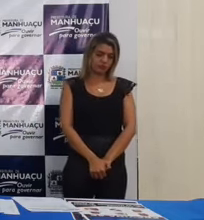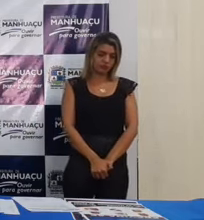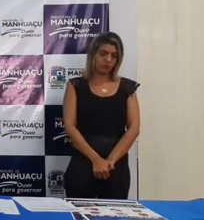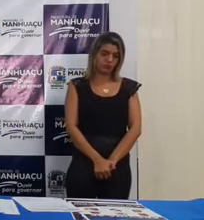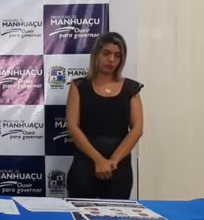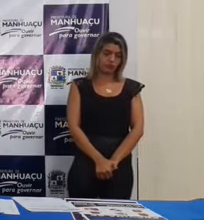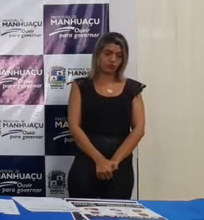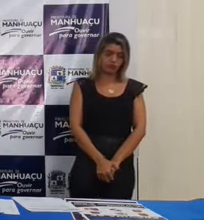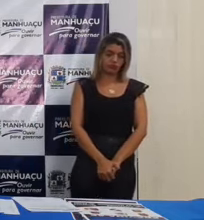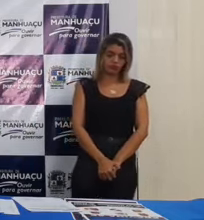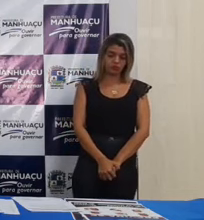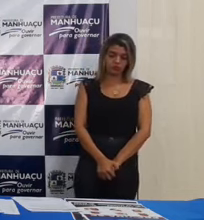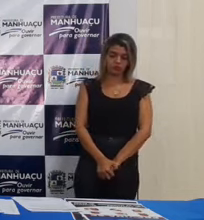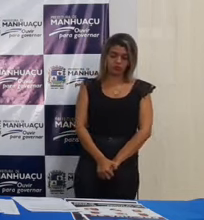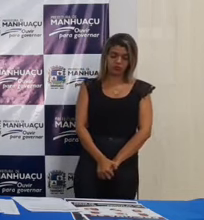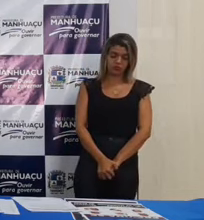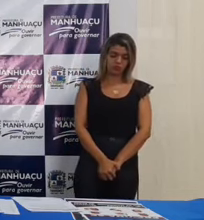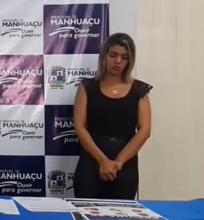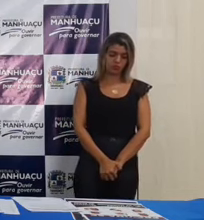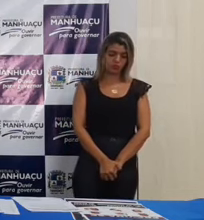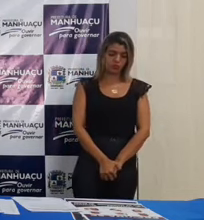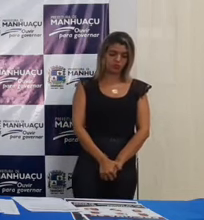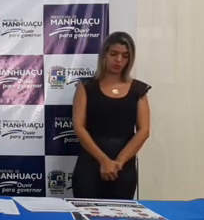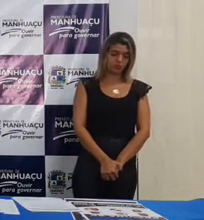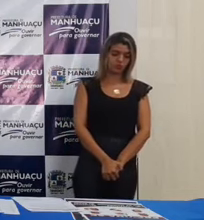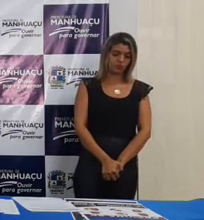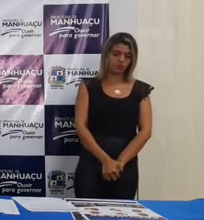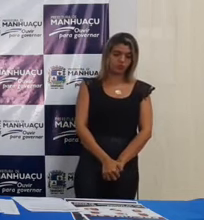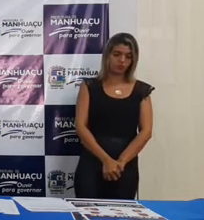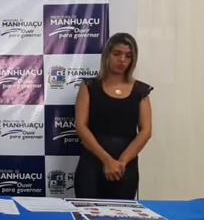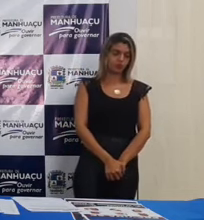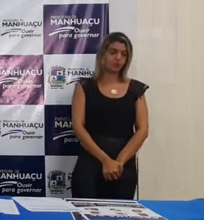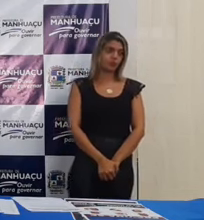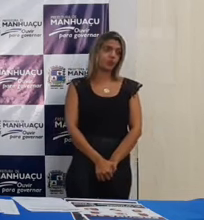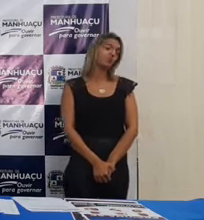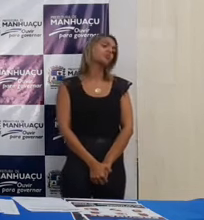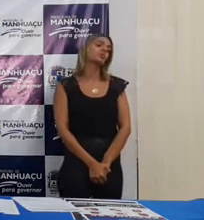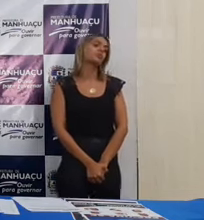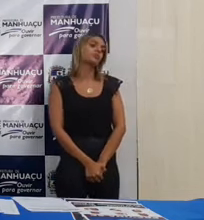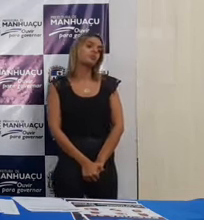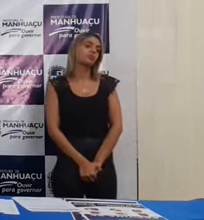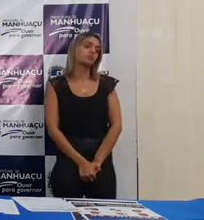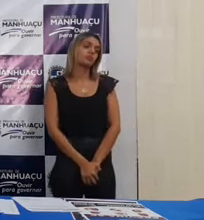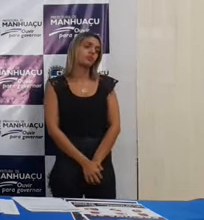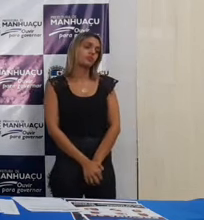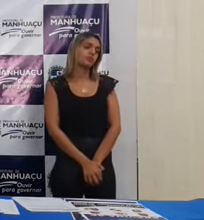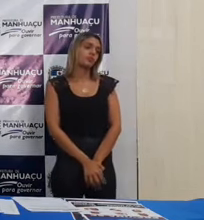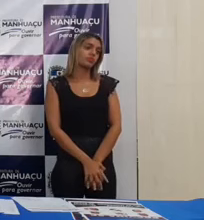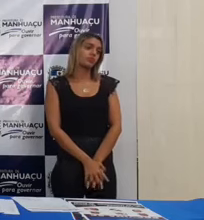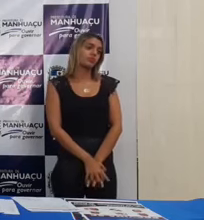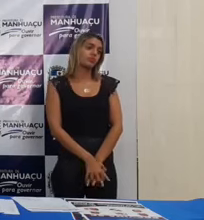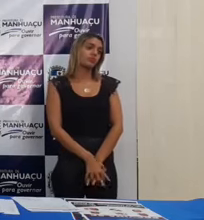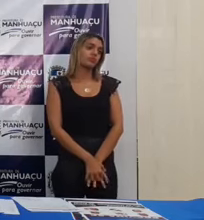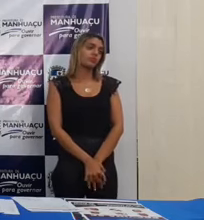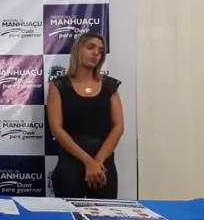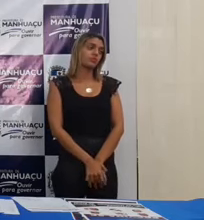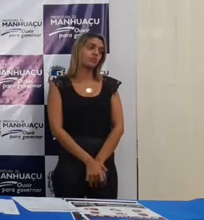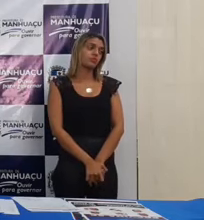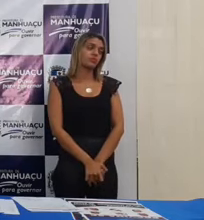só para cima do comerciante. O comerciante tem que cobrar as pessoas para poder usar máscara. Vamos dizer, você está resumindo mais ou menos sobre